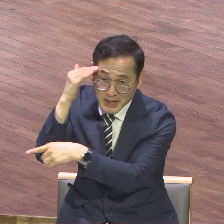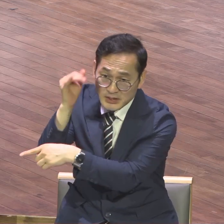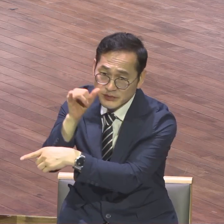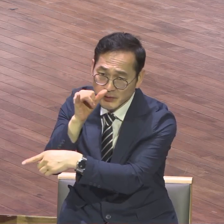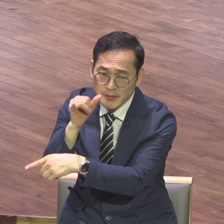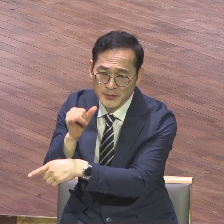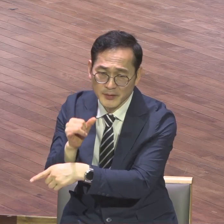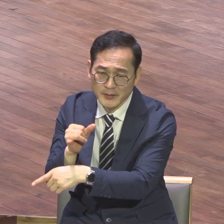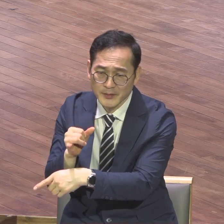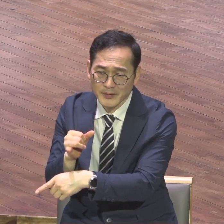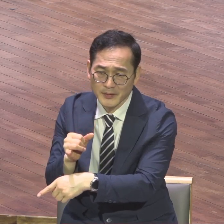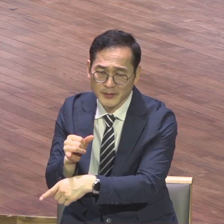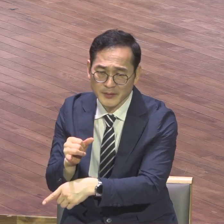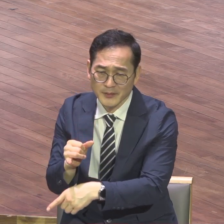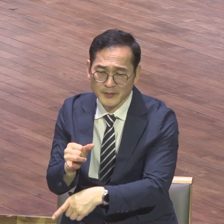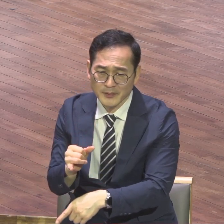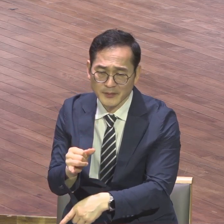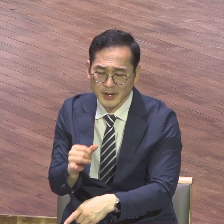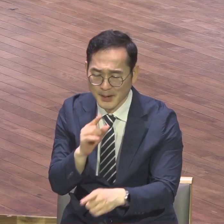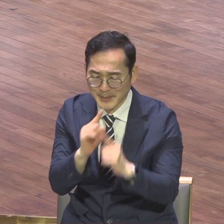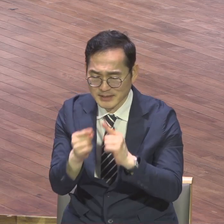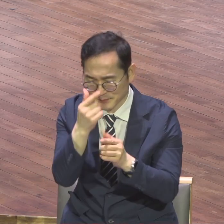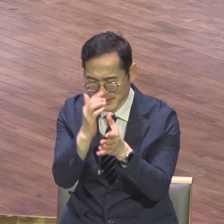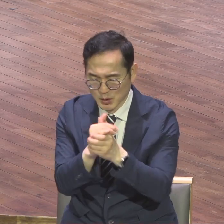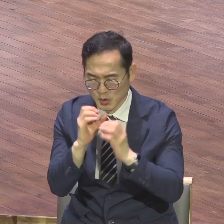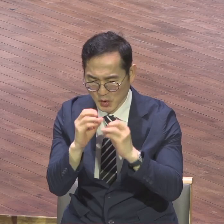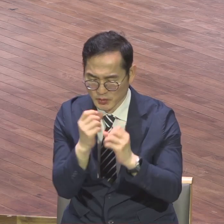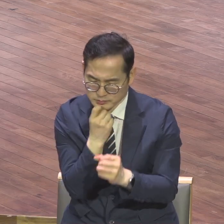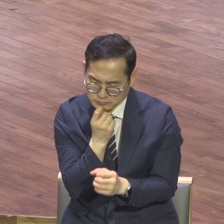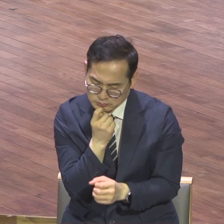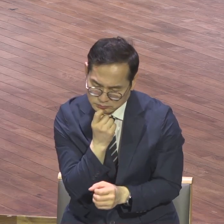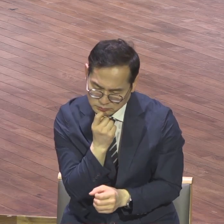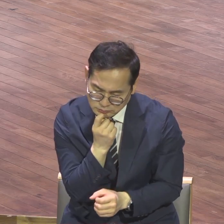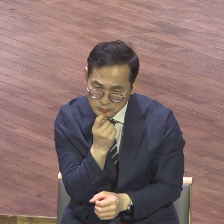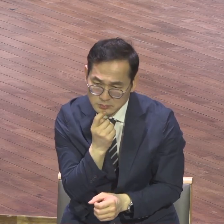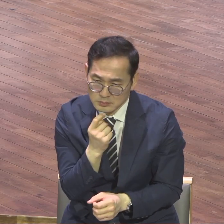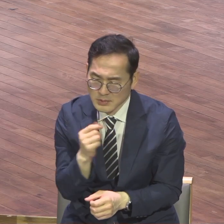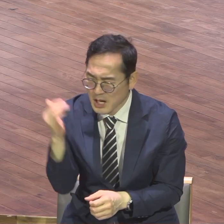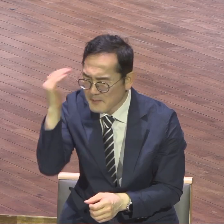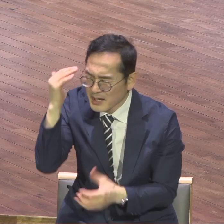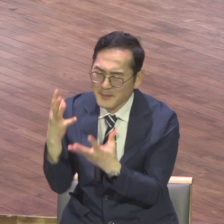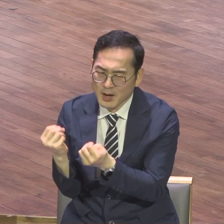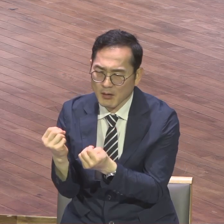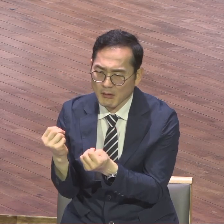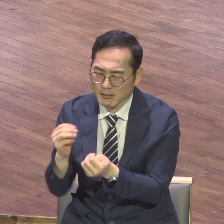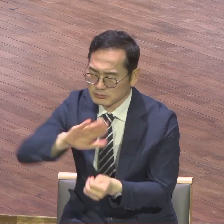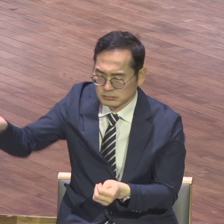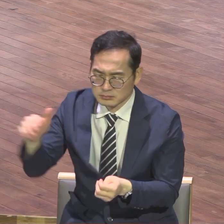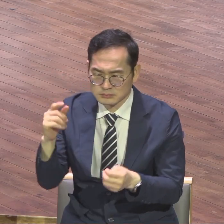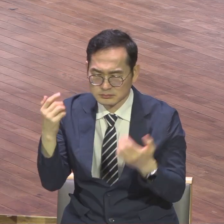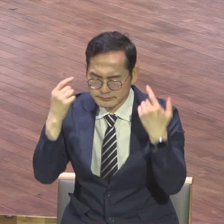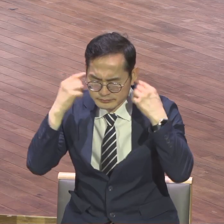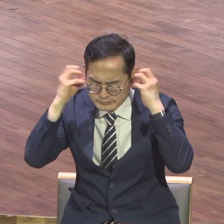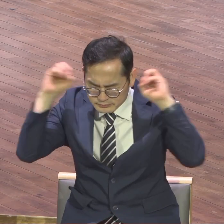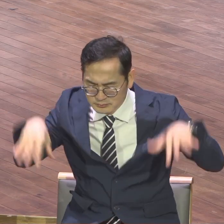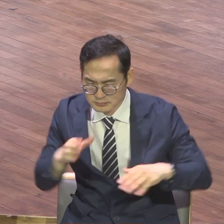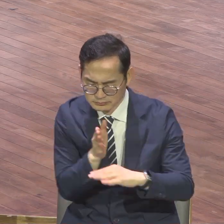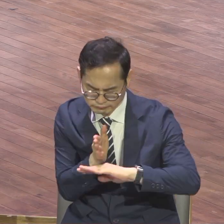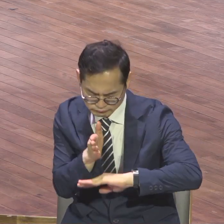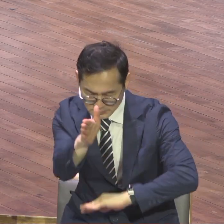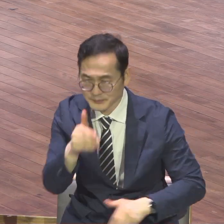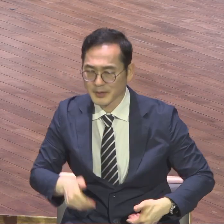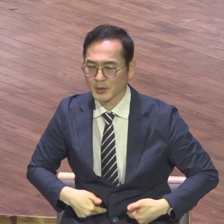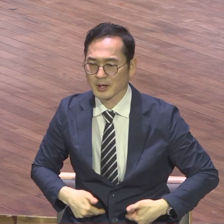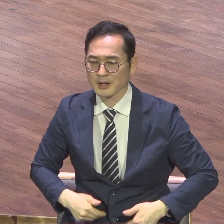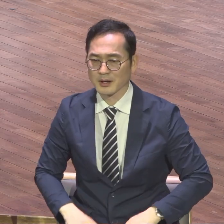돼요. 뭐로? 말씀과 기도와 전도로. 아멘. 그걸 싸워야 돼요. 말씀 중심이 안 되면 뭐가 돼요?